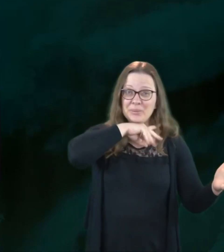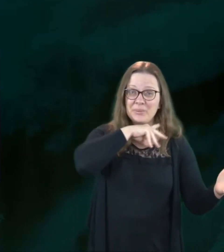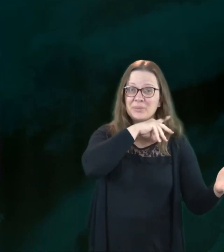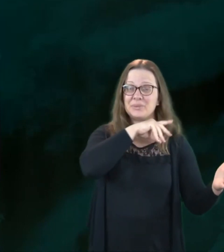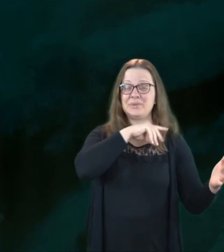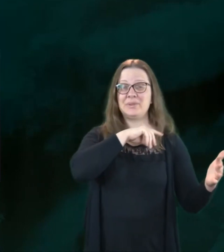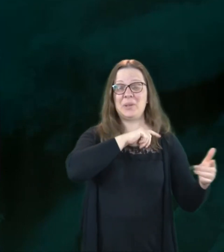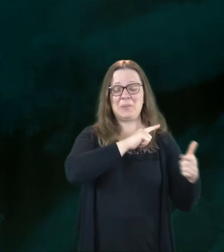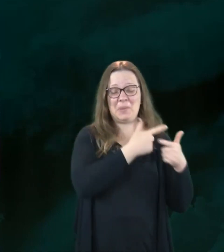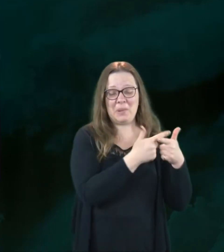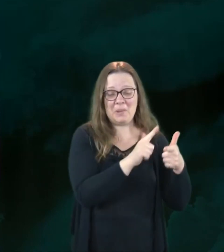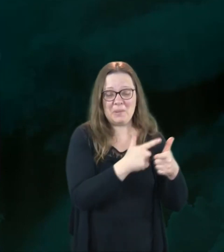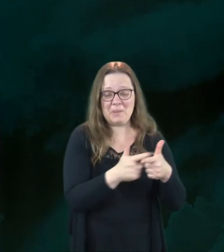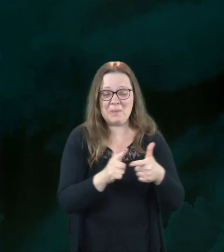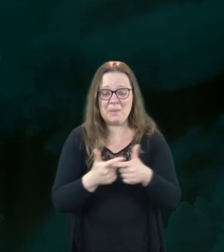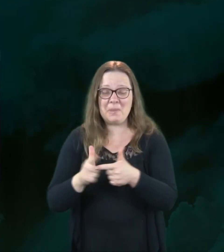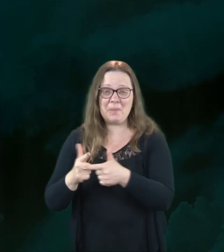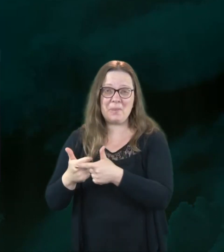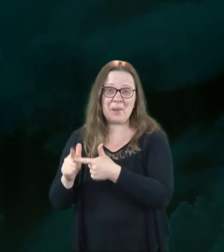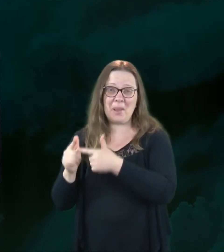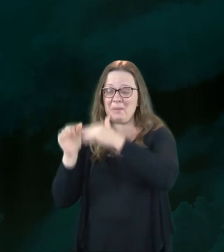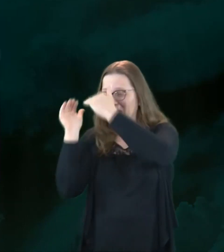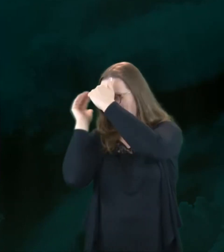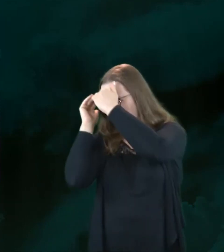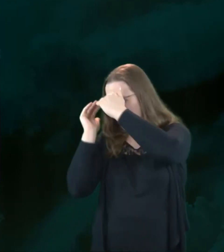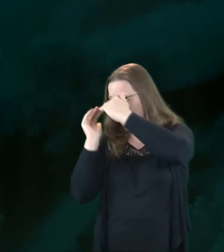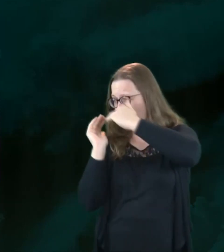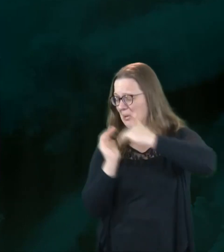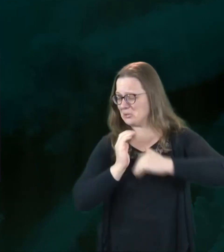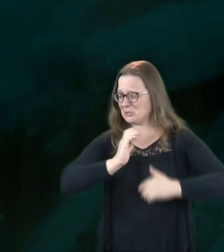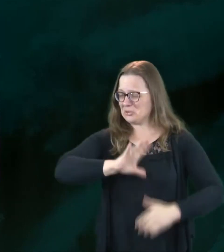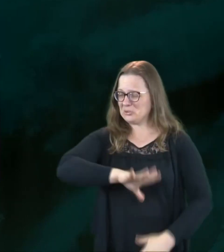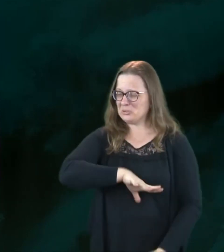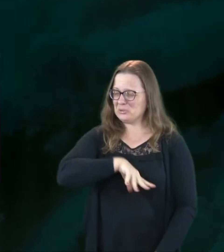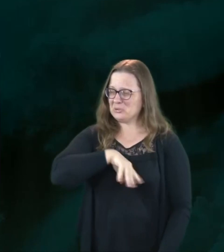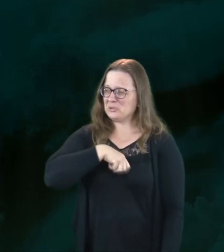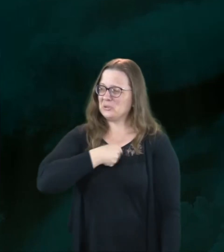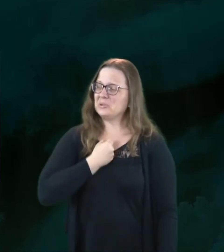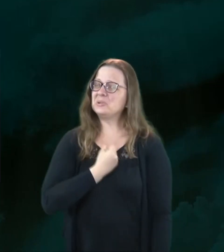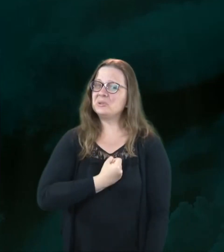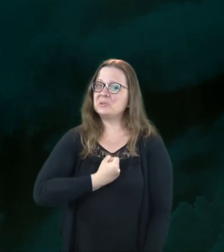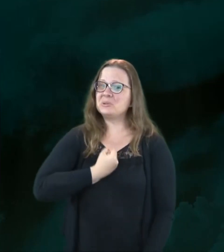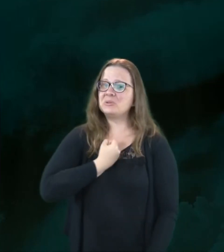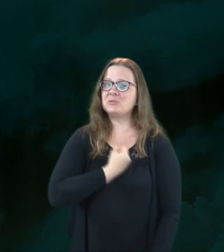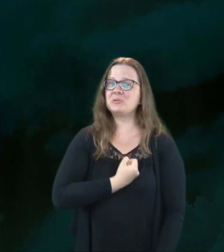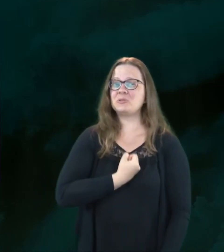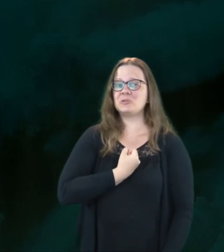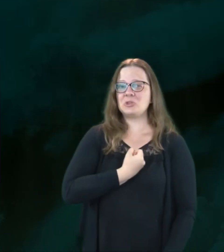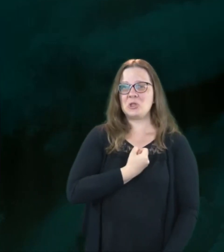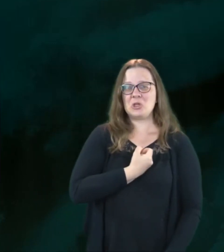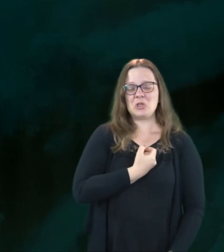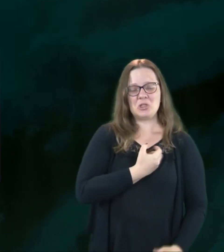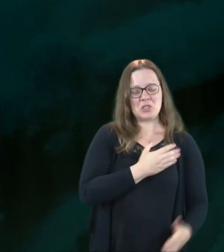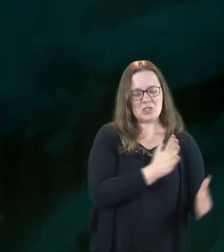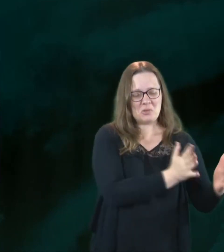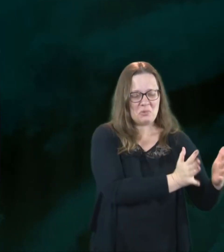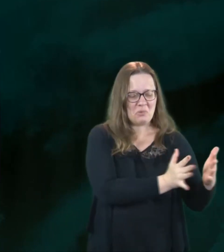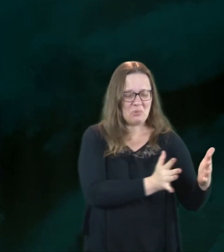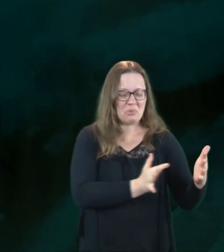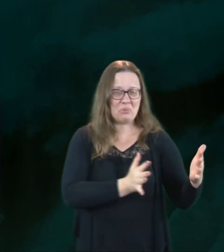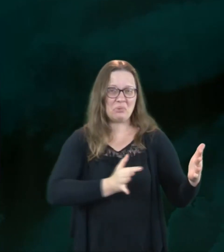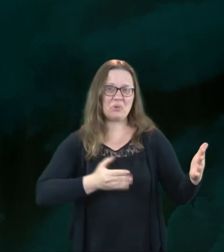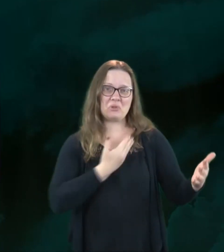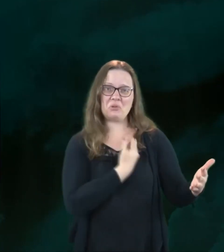de tanta fúria dos homens contra Deus, ódio contra Deus, irmão, hoje nos governos humanos tem isso, no fundo. Então,